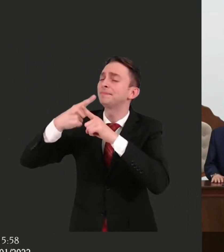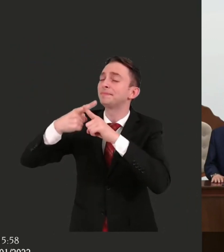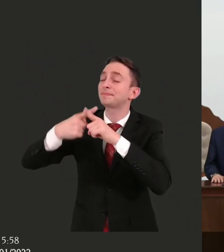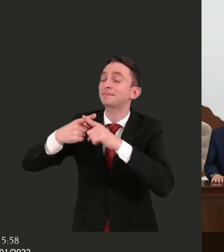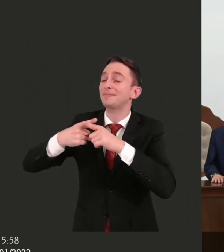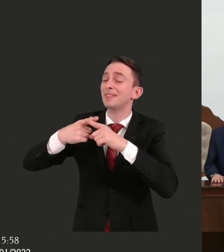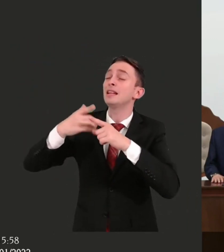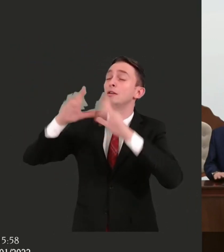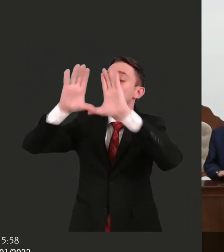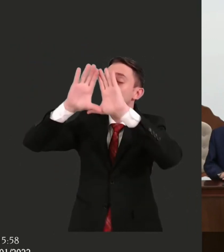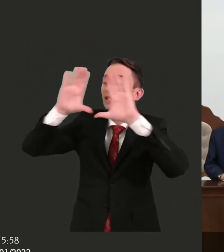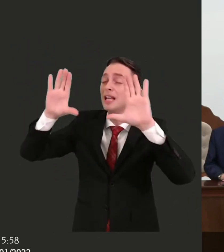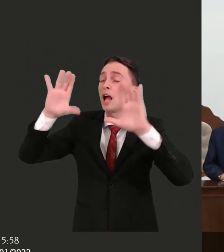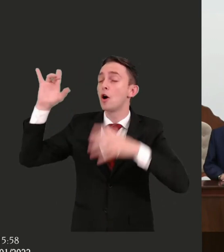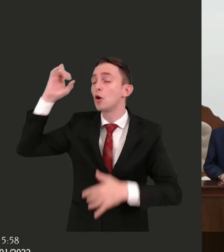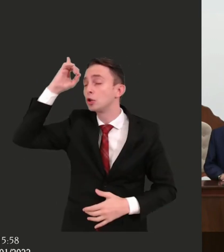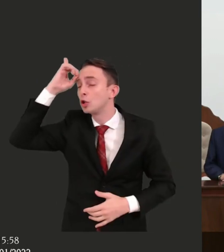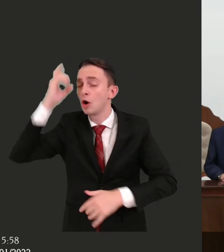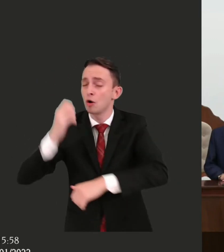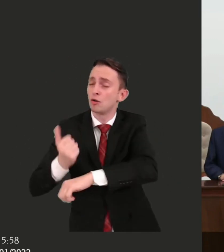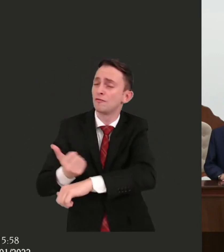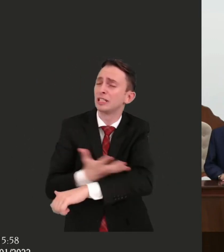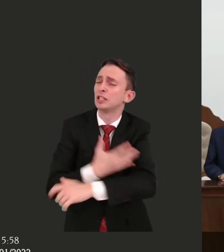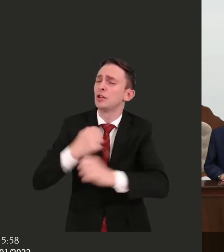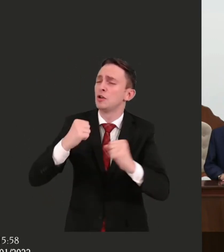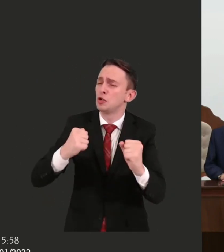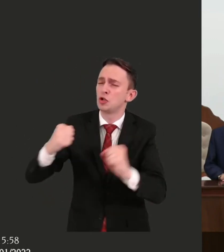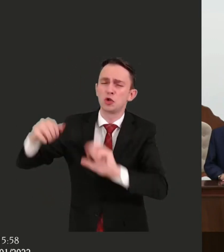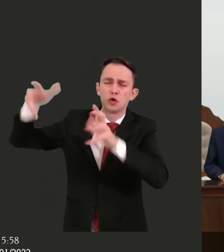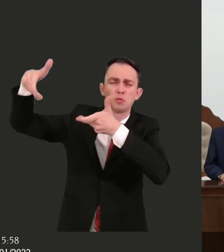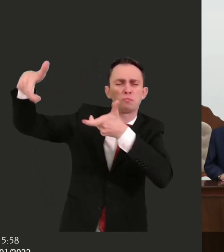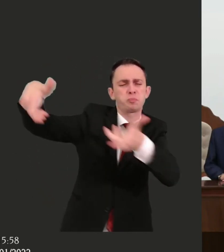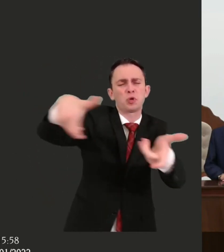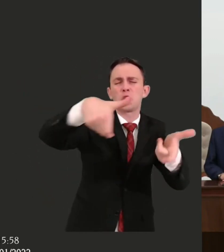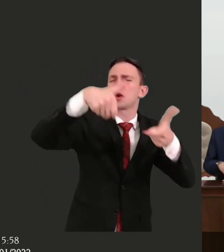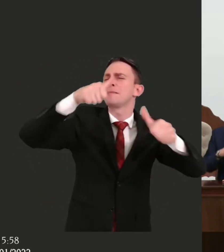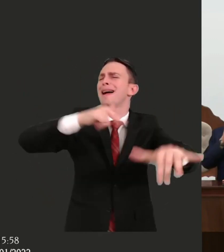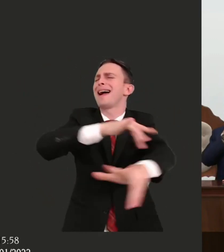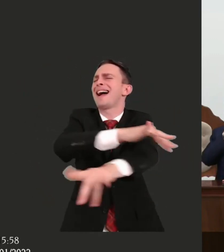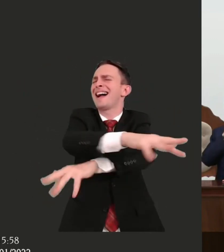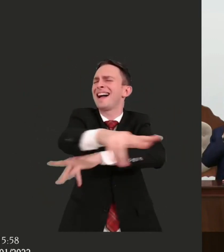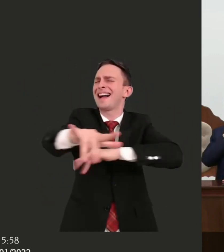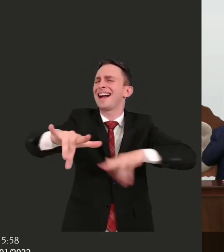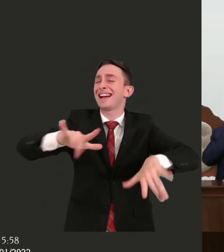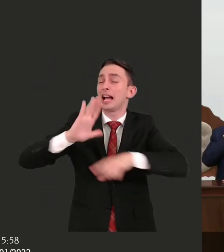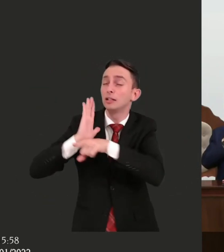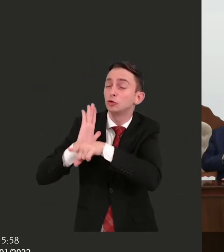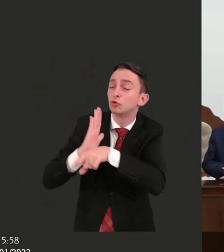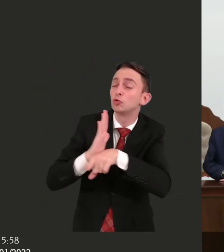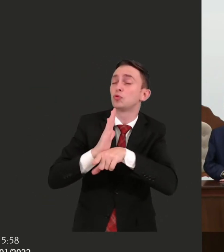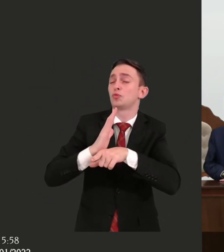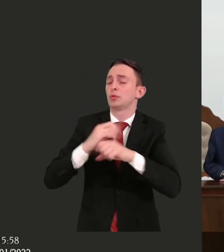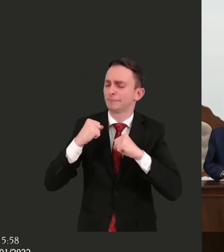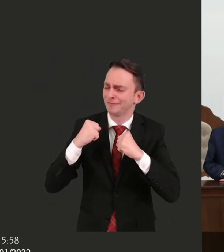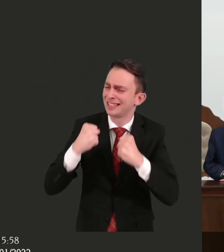teu poder para nós vencermos todo o mal. Continua nos abençoando-nos e nos ajudando na